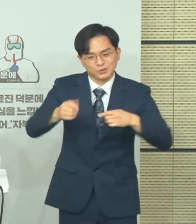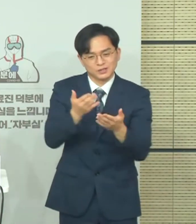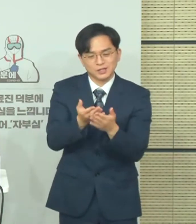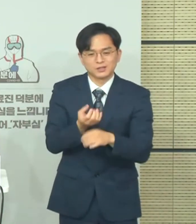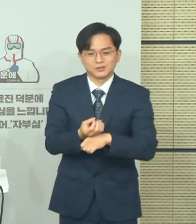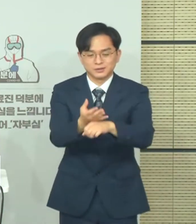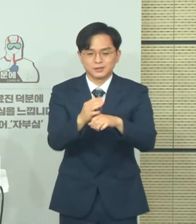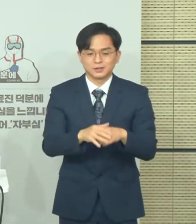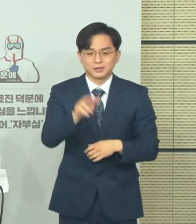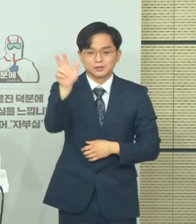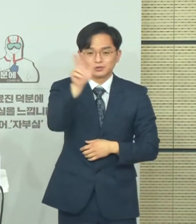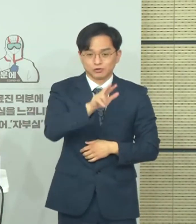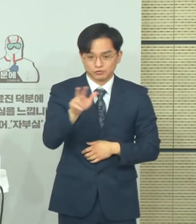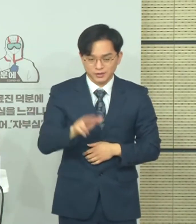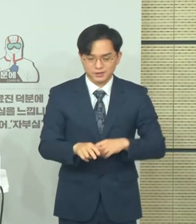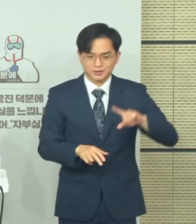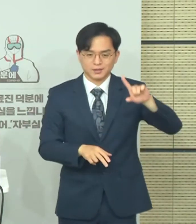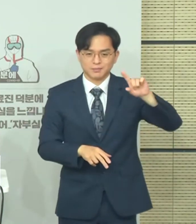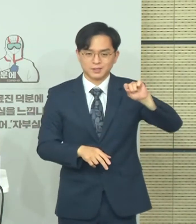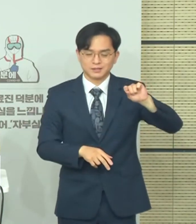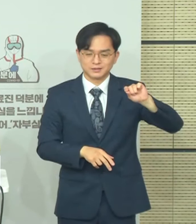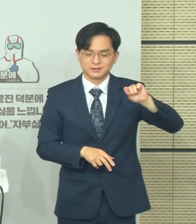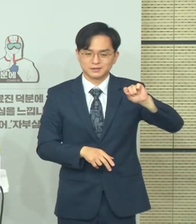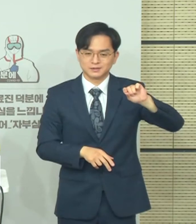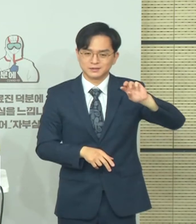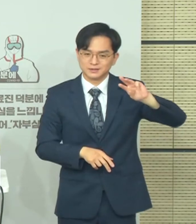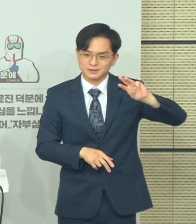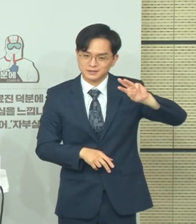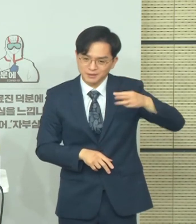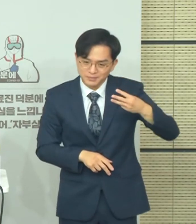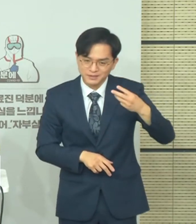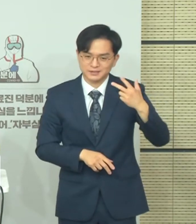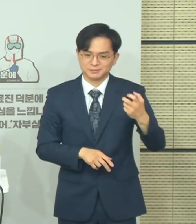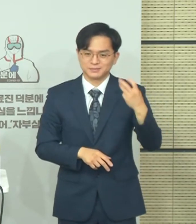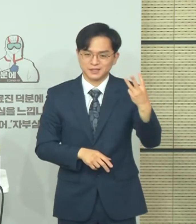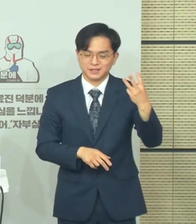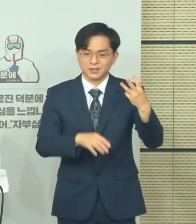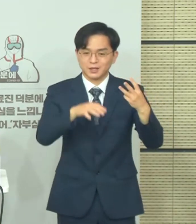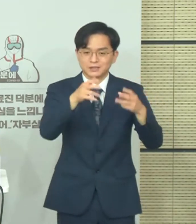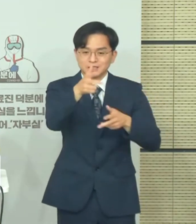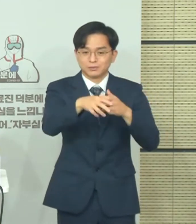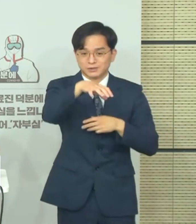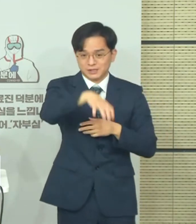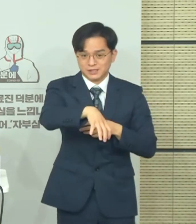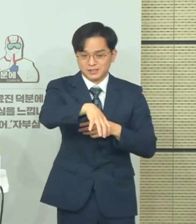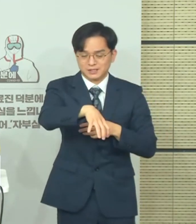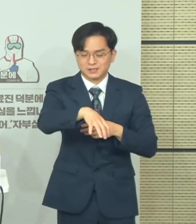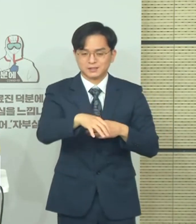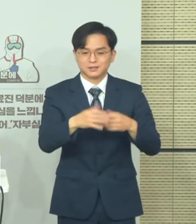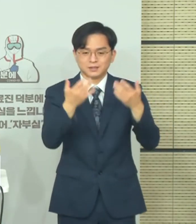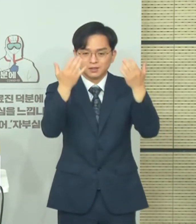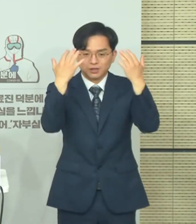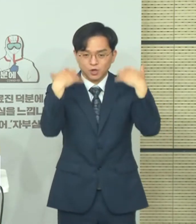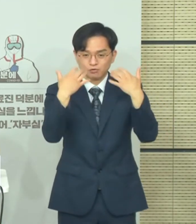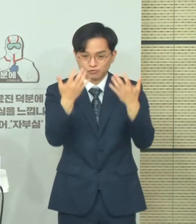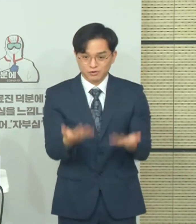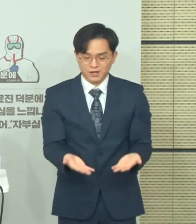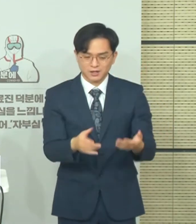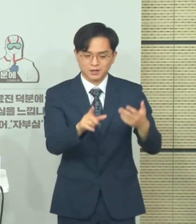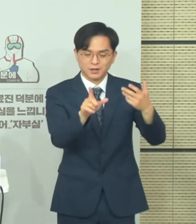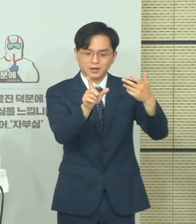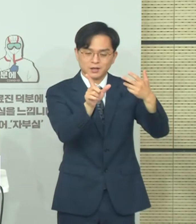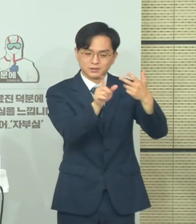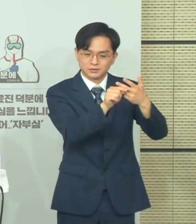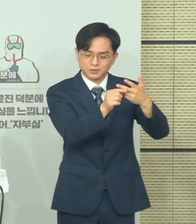망 9375 개소에 대해 여러 휴가를 7월 초부터 9월 초까지 분산하여 운영하도록